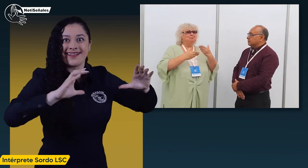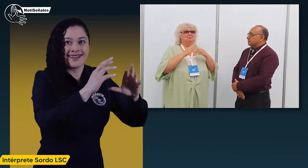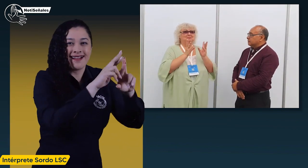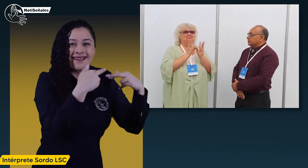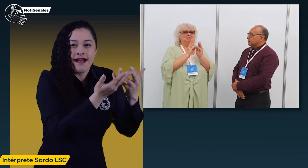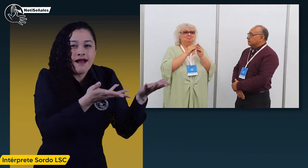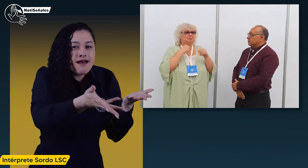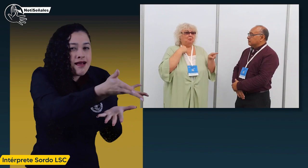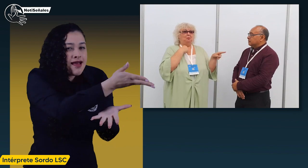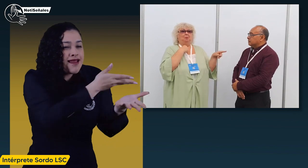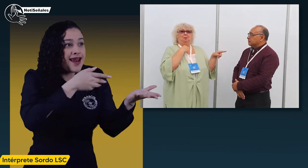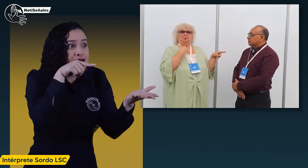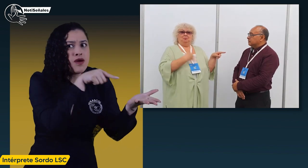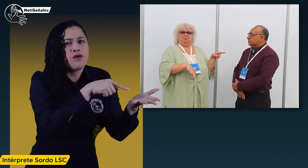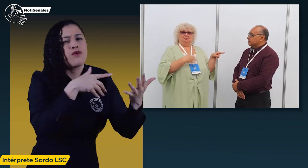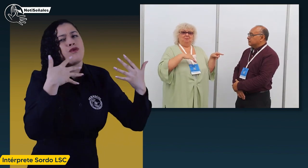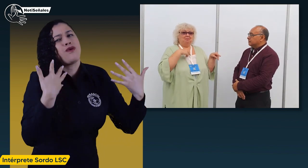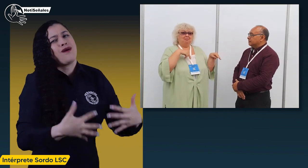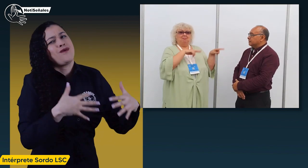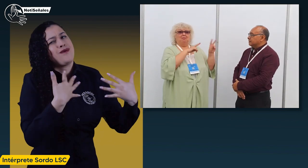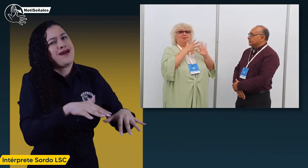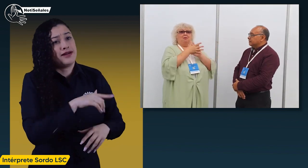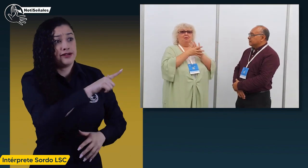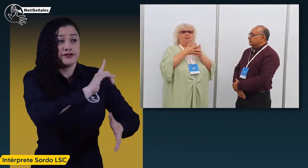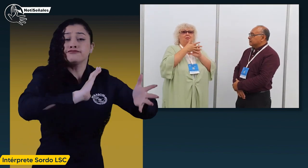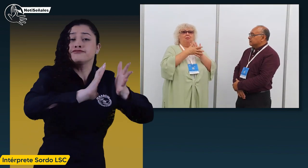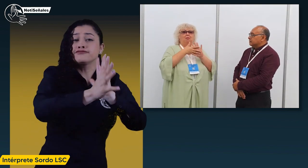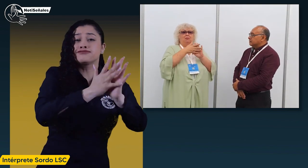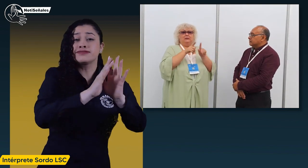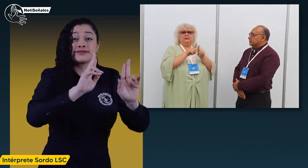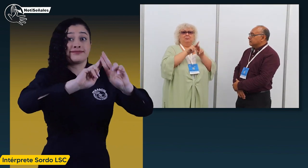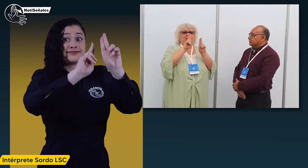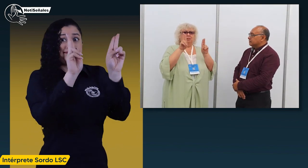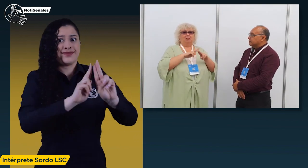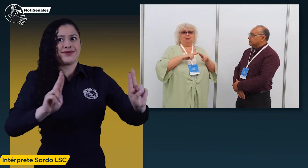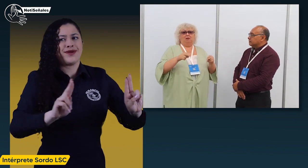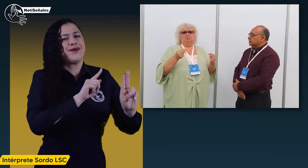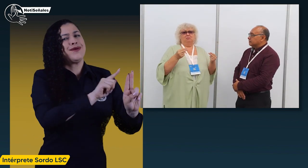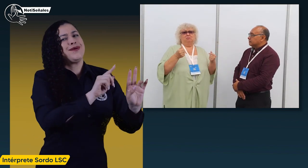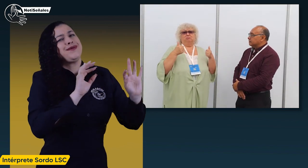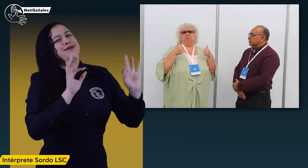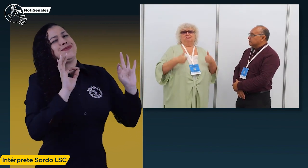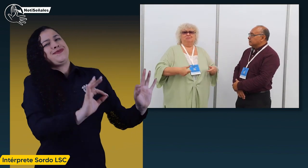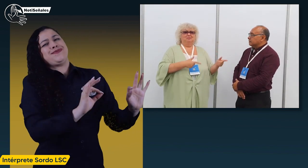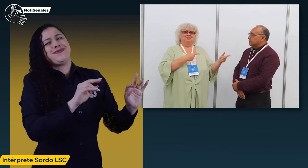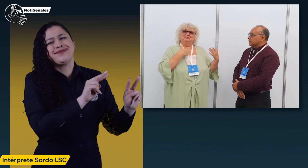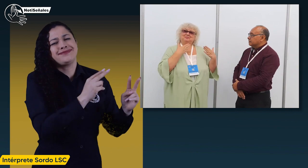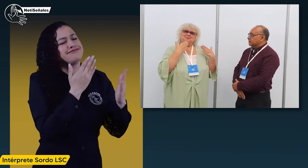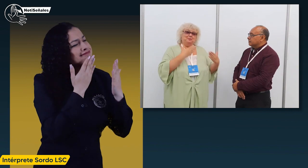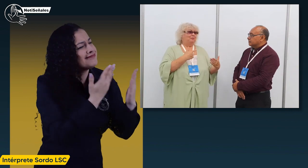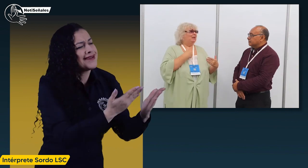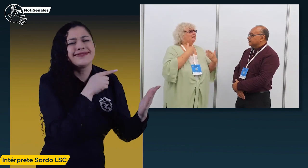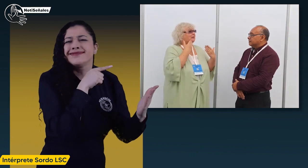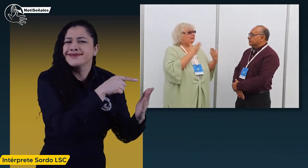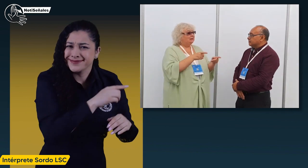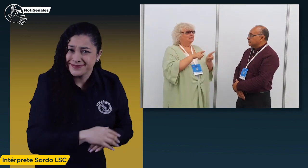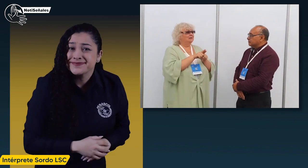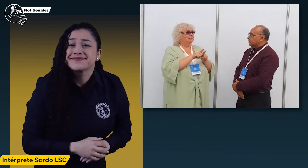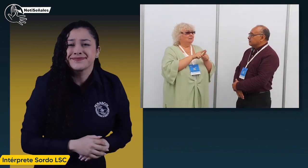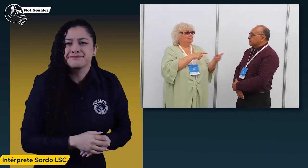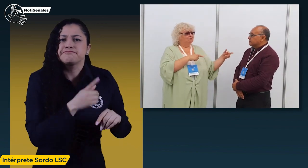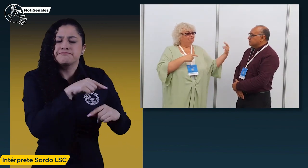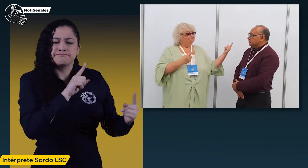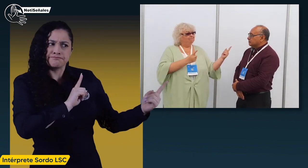donde la wfd pudo reunirse y compartir con ustedes también tu producción enseñas internacionales